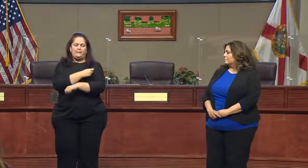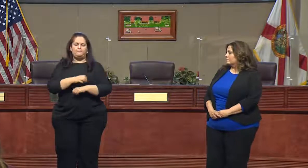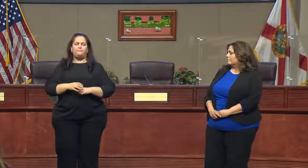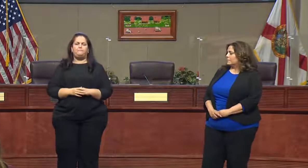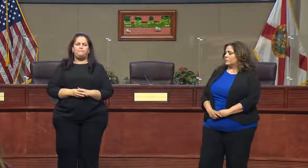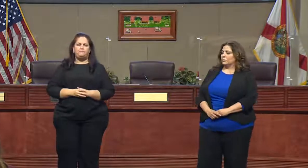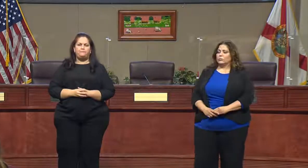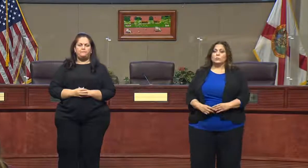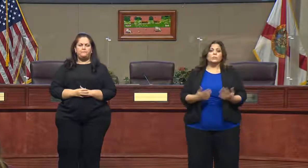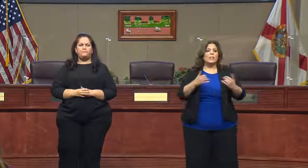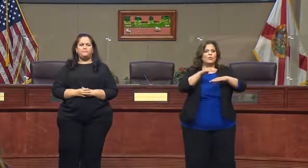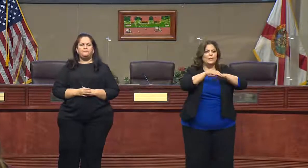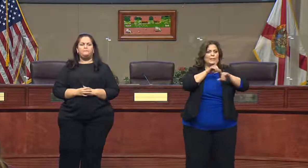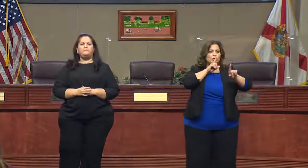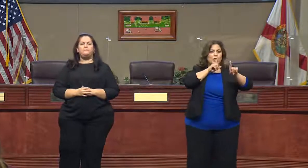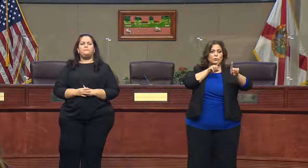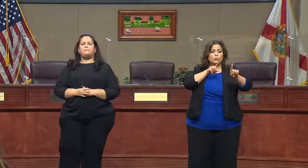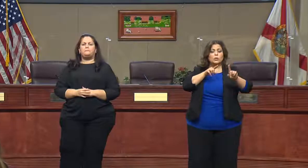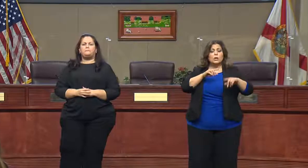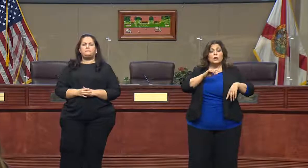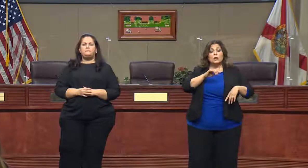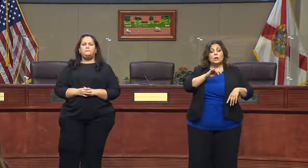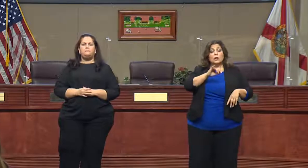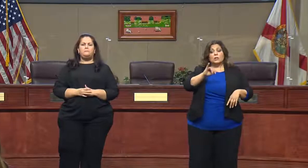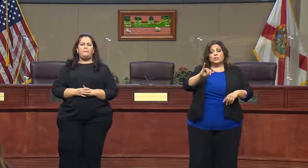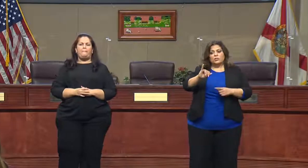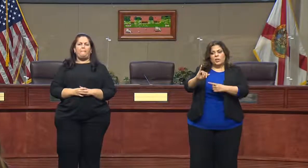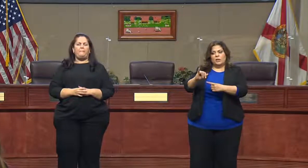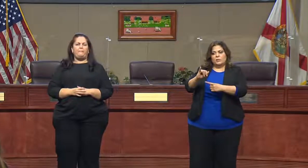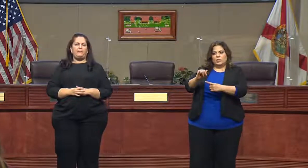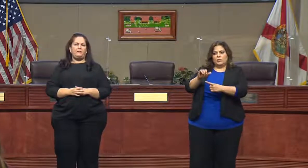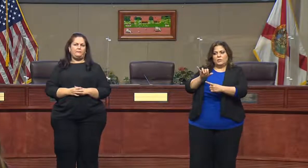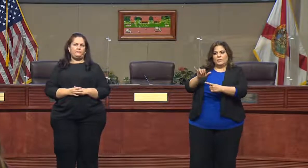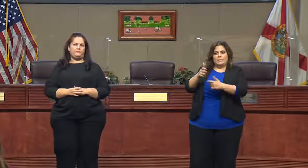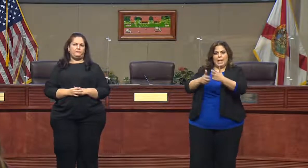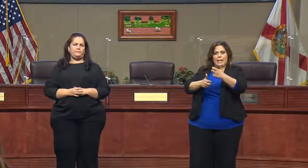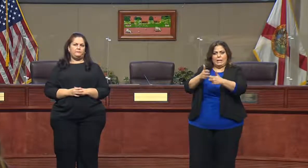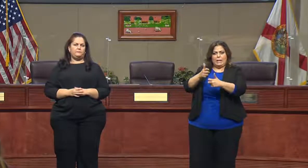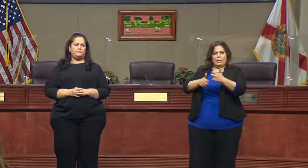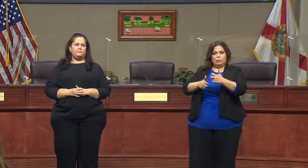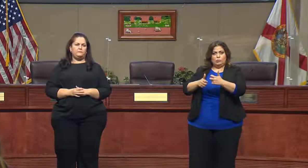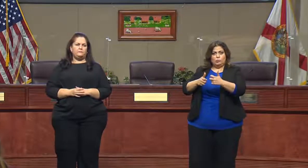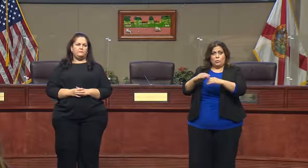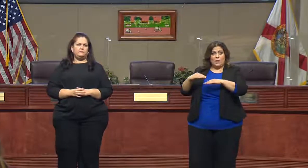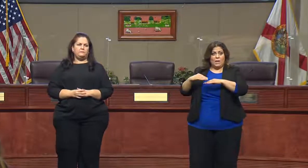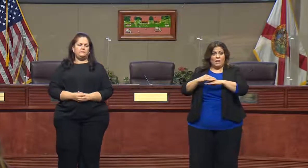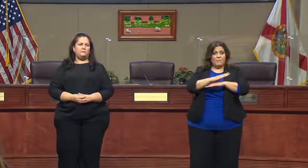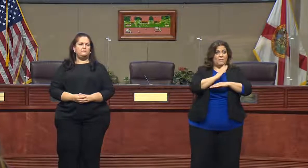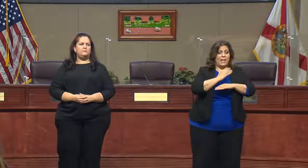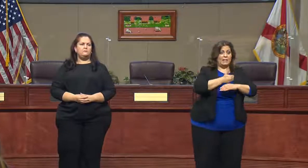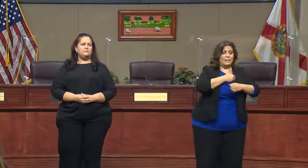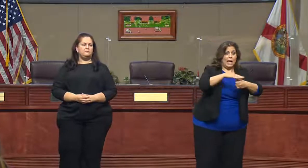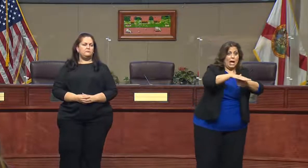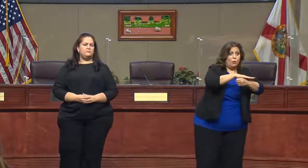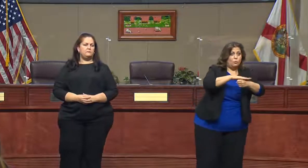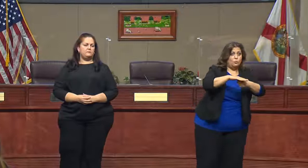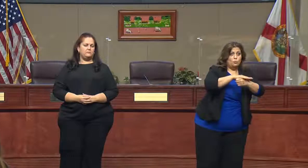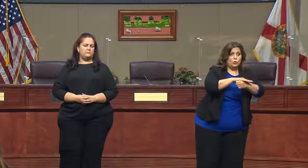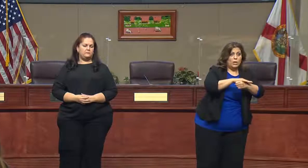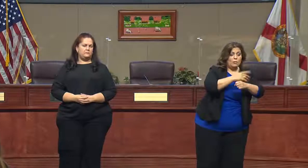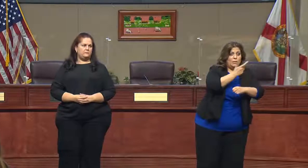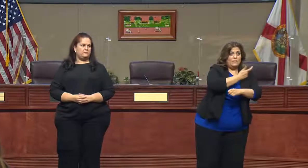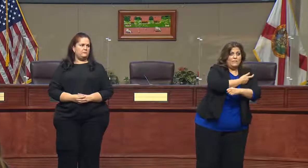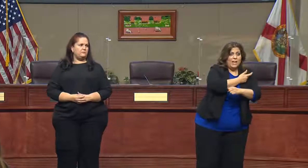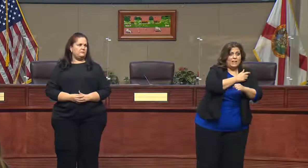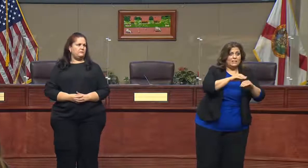answers in English were that the Johnson & Johnson issue have not affected distribution of the vaccine in our county, in our operation,